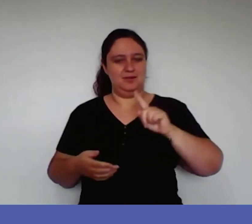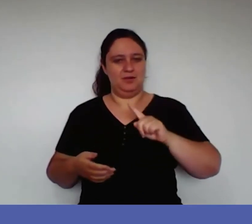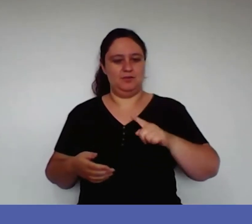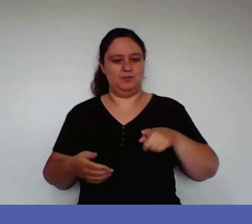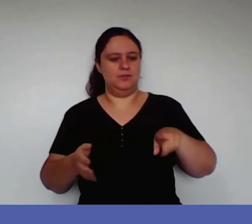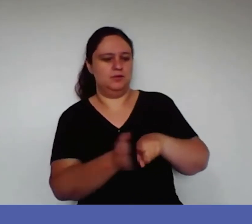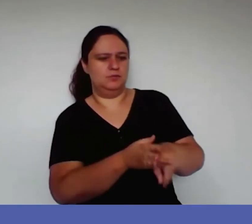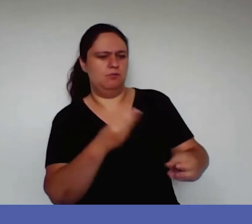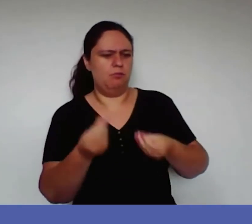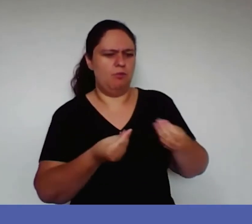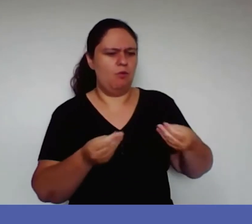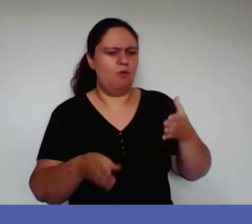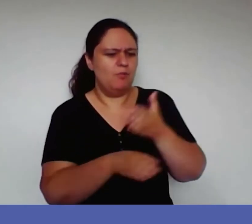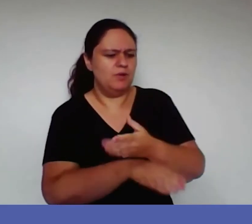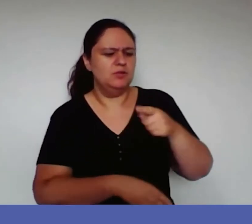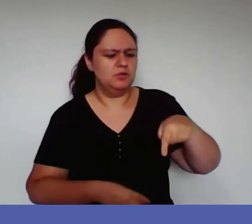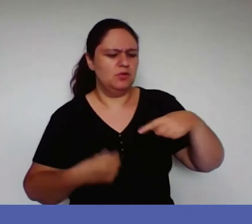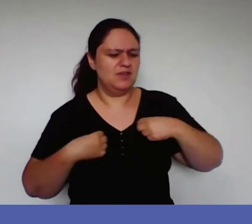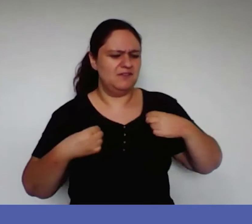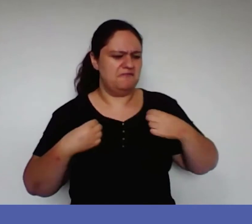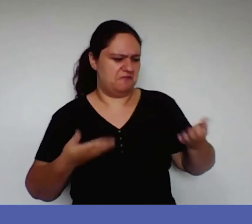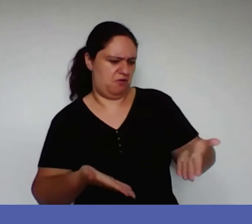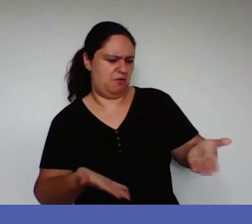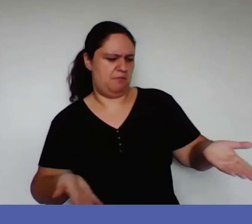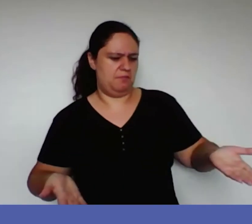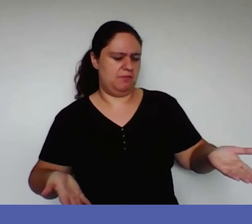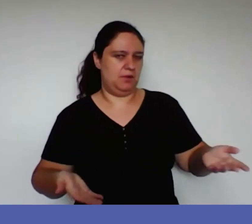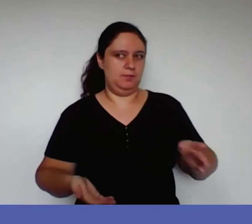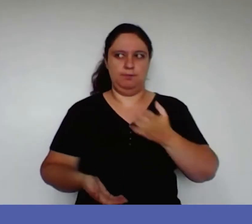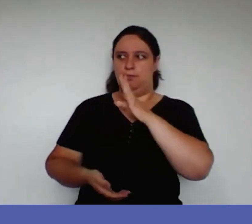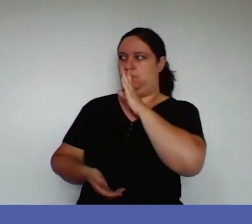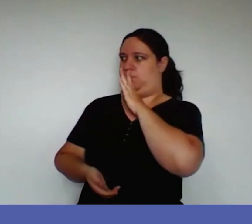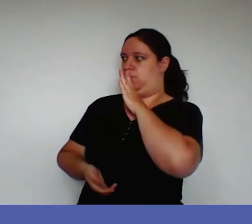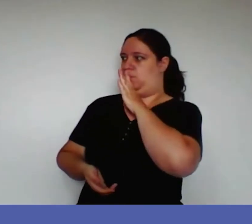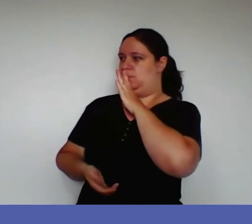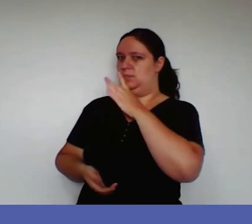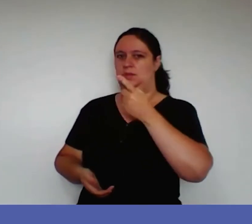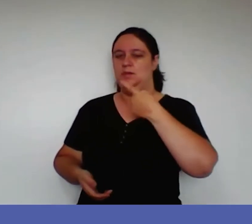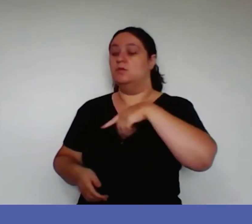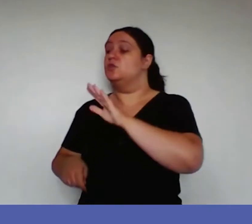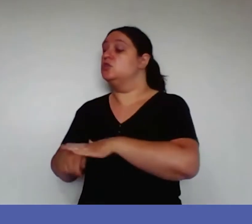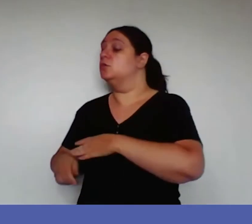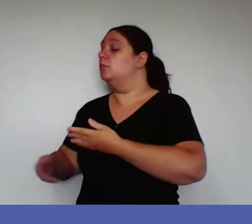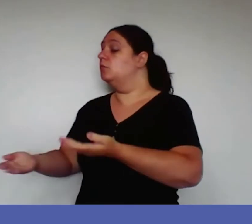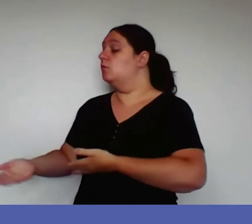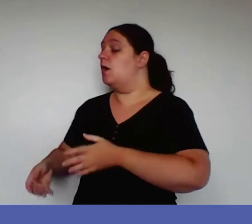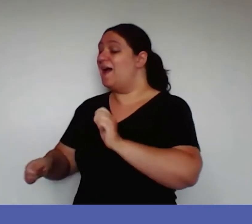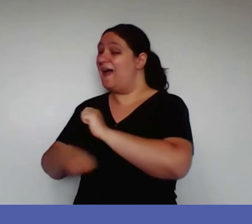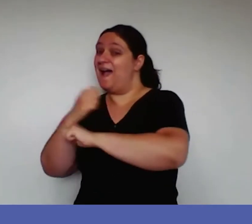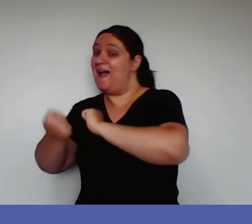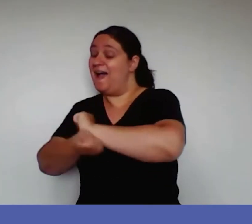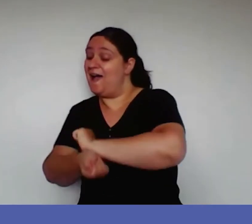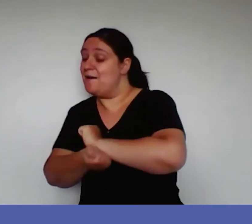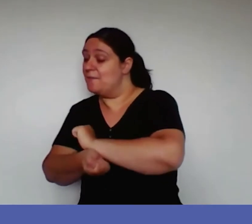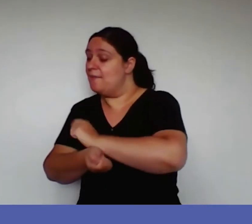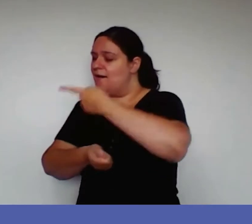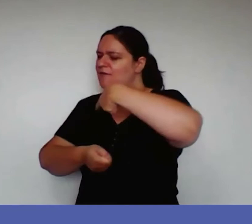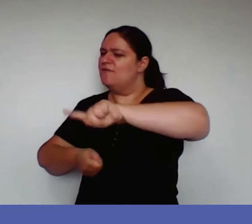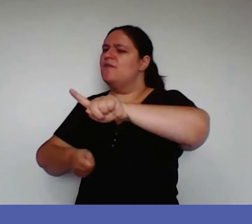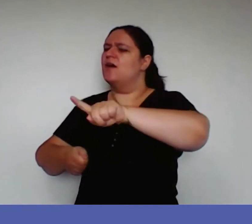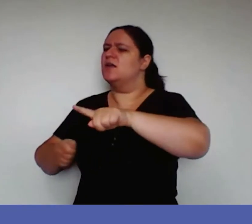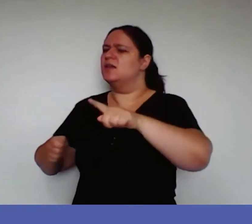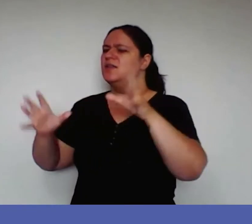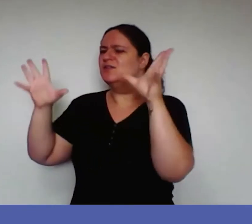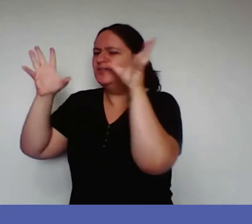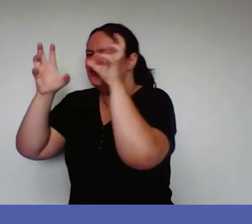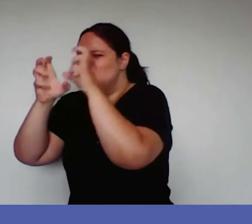emudeceu. Então ordenou o rei aos serventes: amarrai-o de pés e mãos e lançai-o para fora nas trevas. Ali haverá